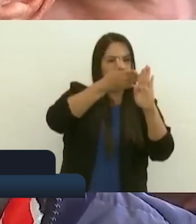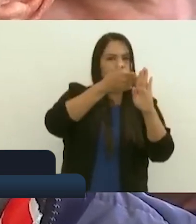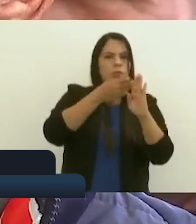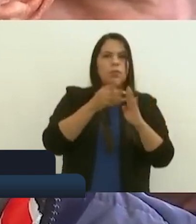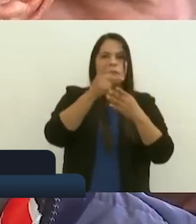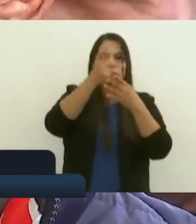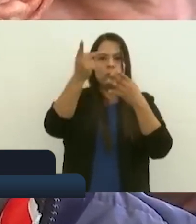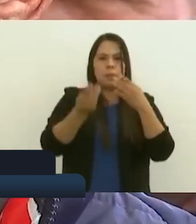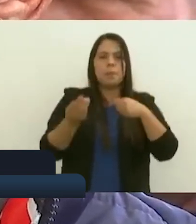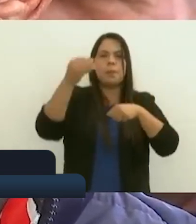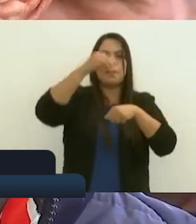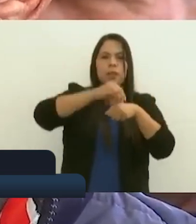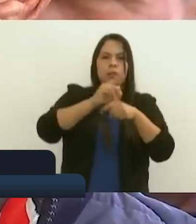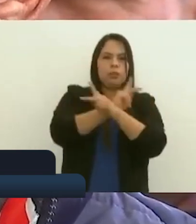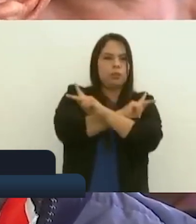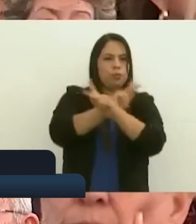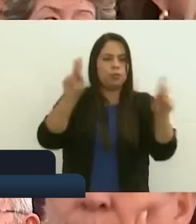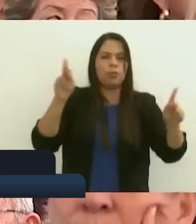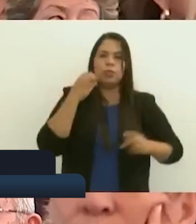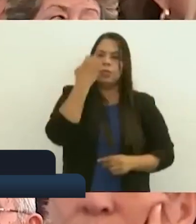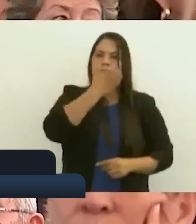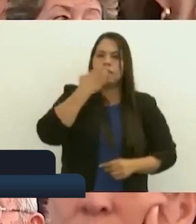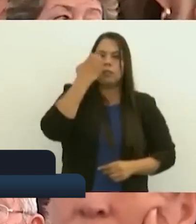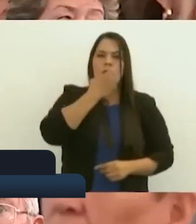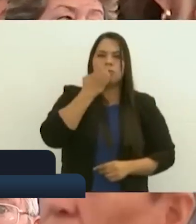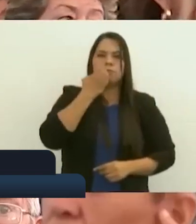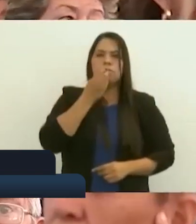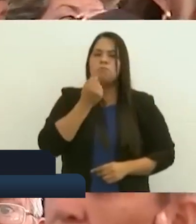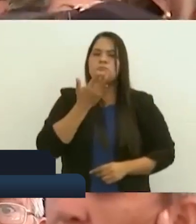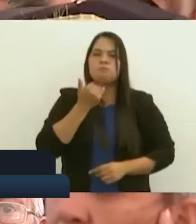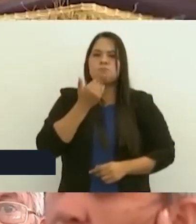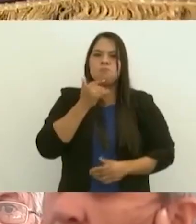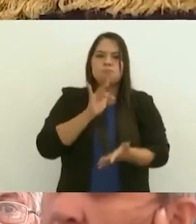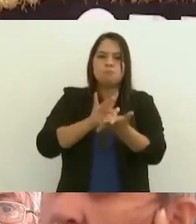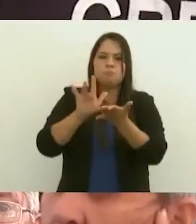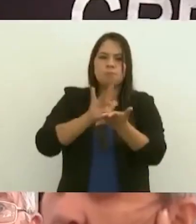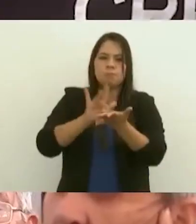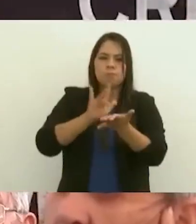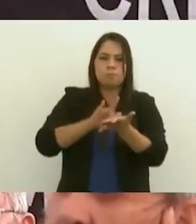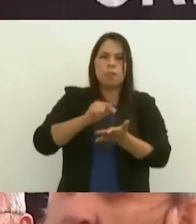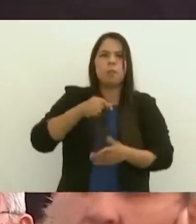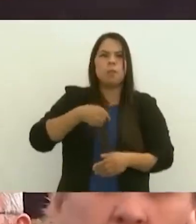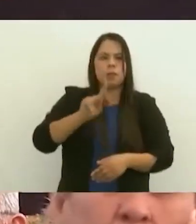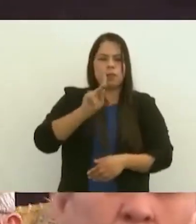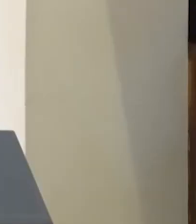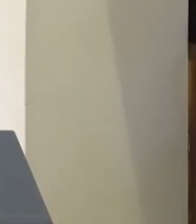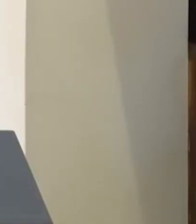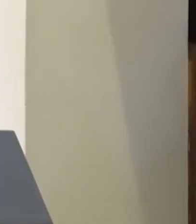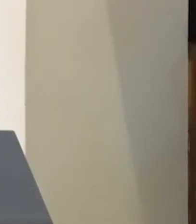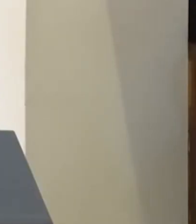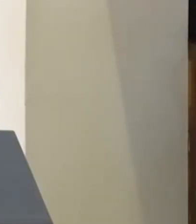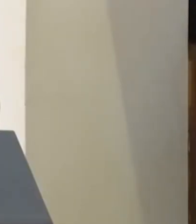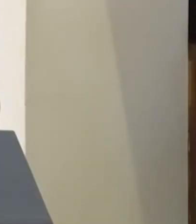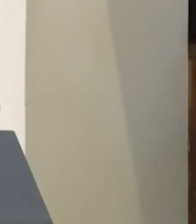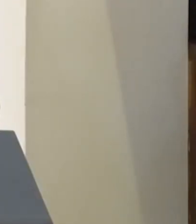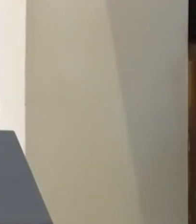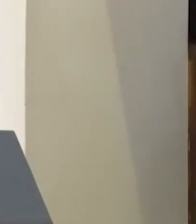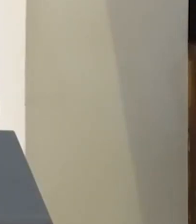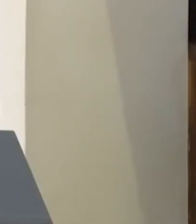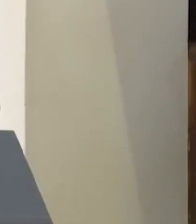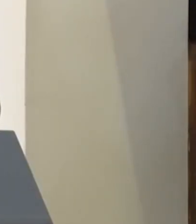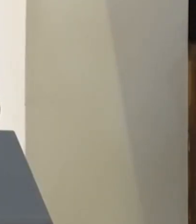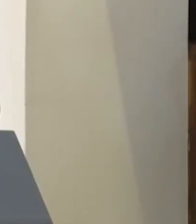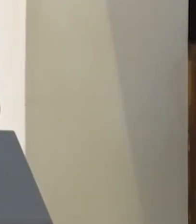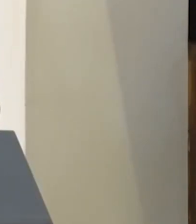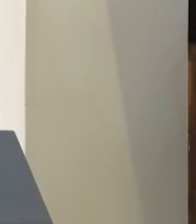absorción de estos proyectos por parte del gasto público. Esto demuestra que las acciones de un gobierno que